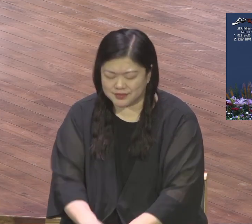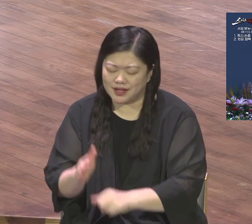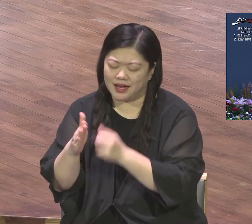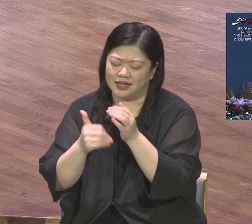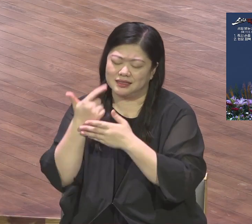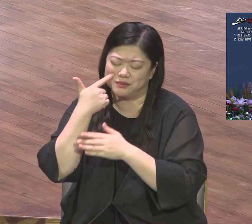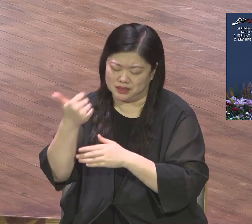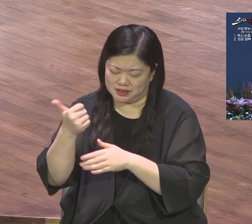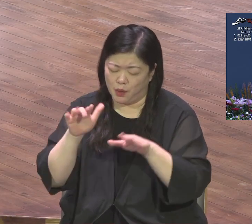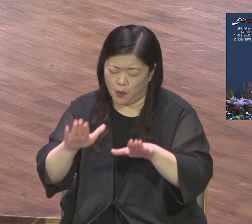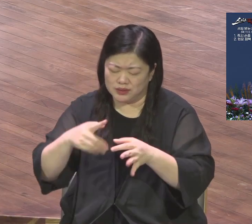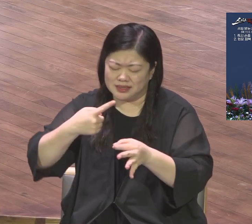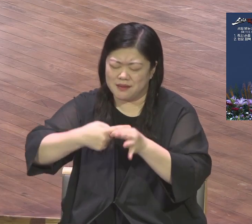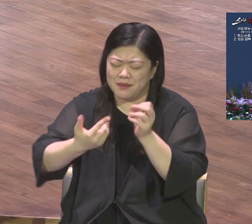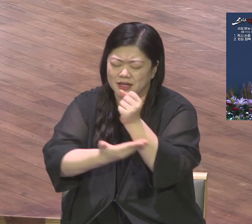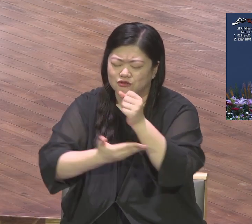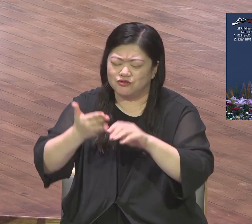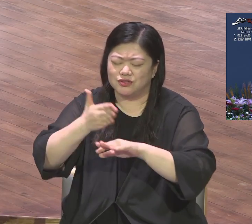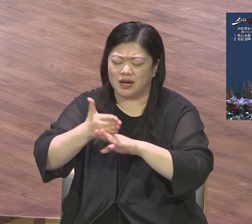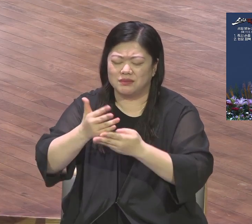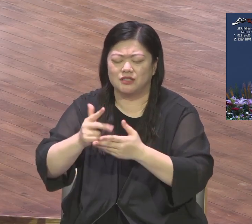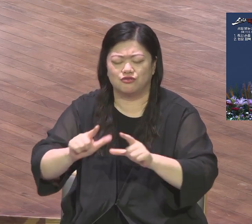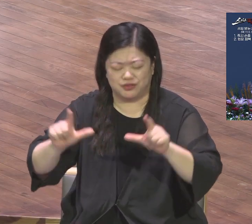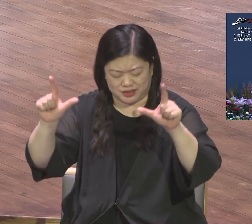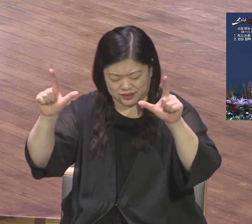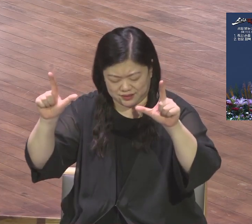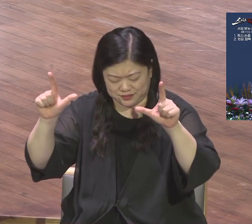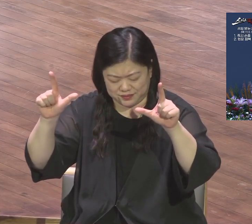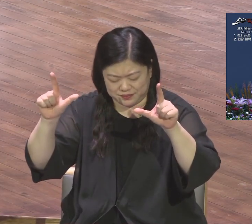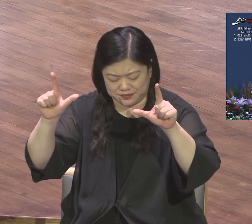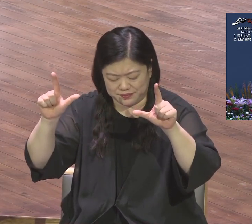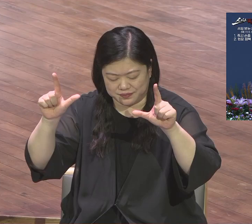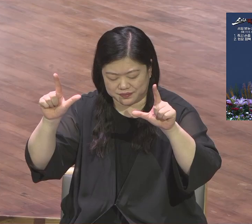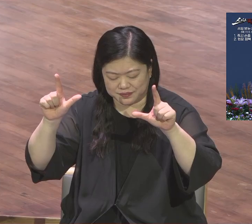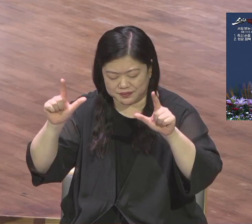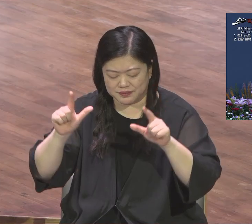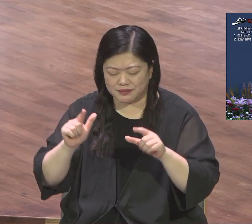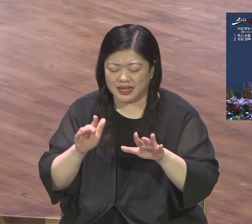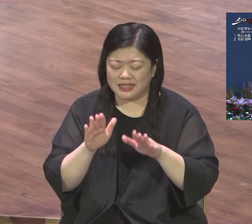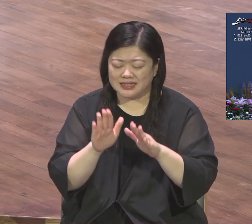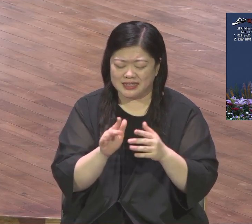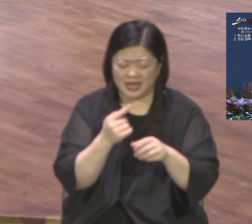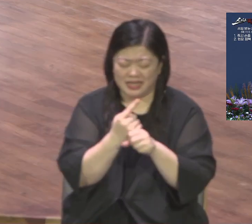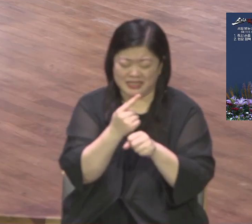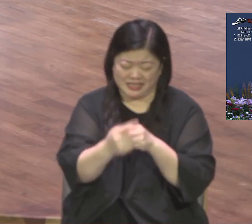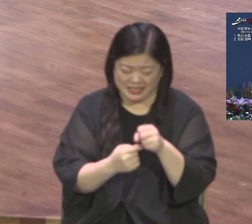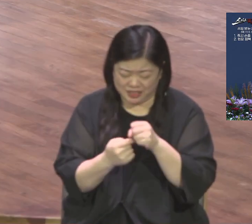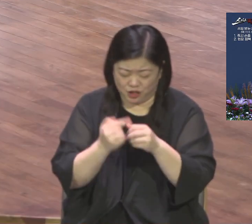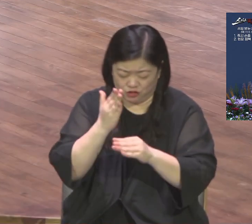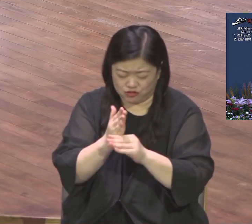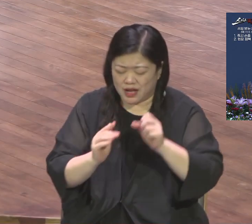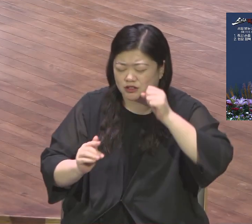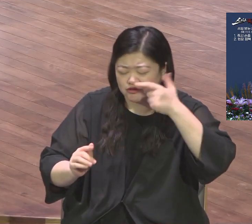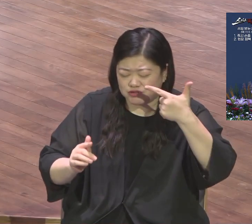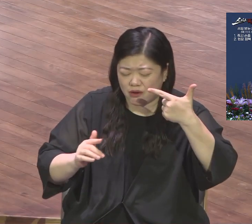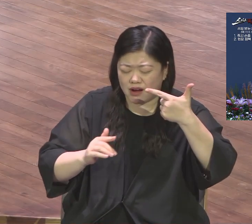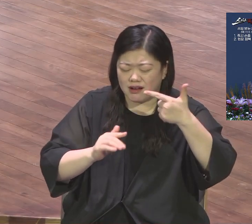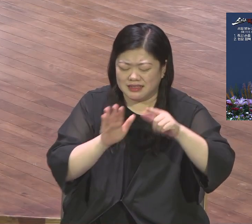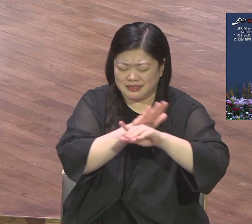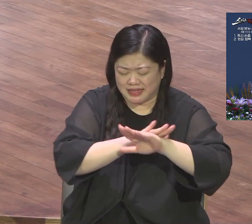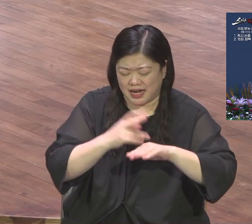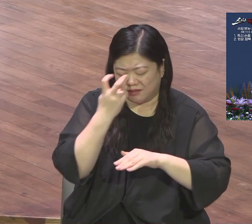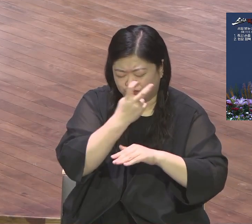감사 주일 맞이해서 우리 예언교회 모든 성도들 지난 상반기도 인도하신 하나님 하반기에도 더 큰